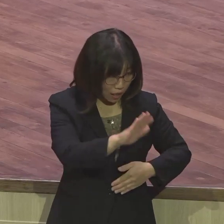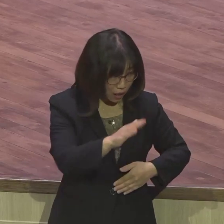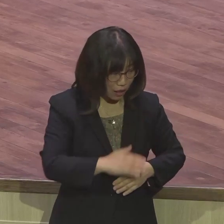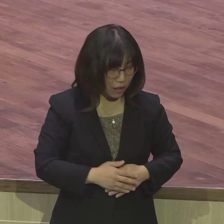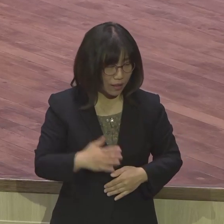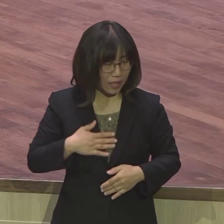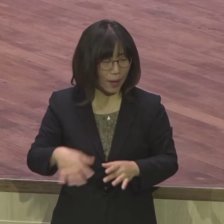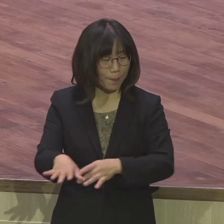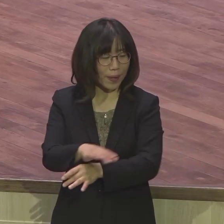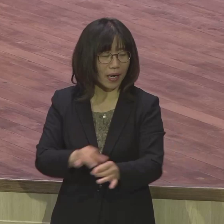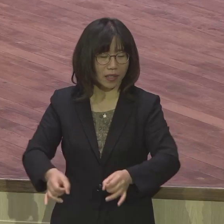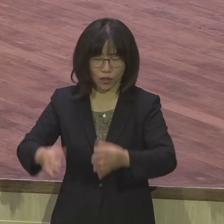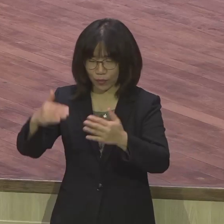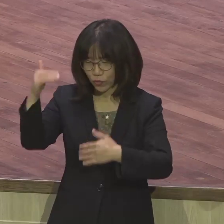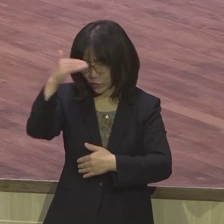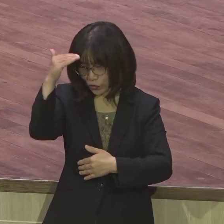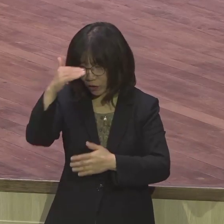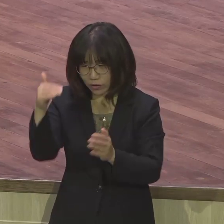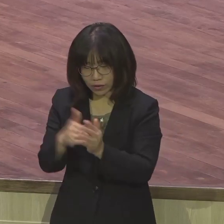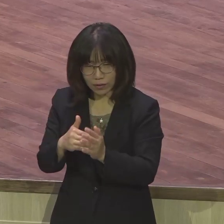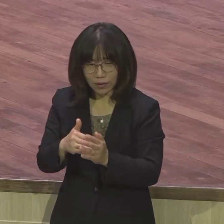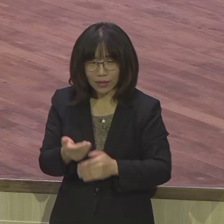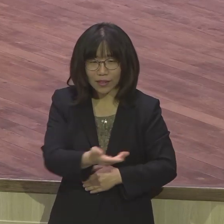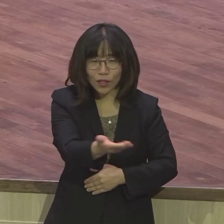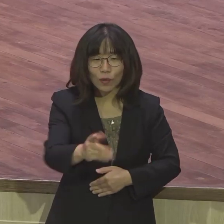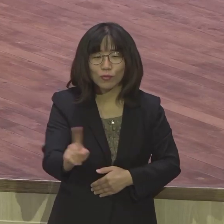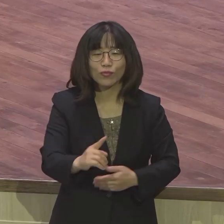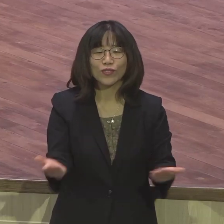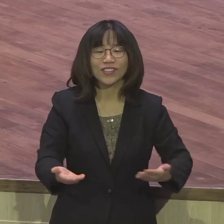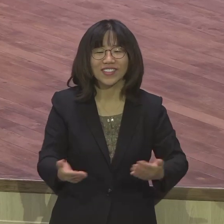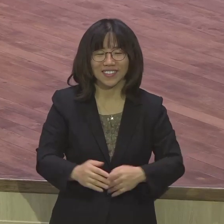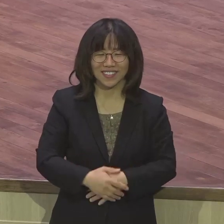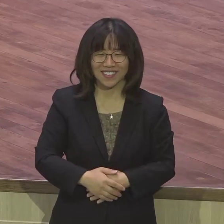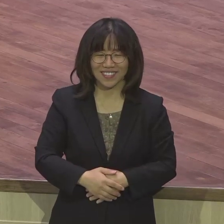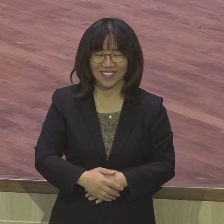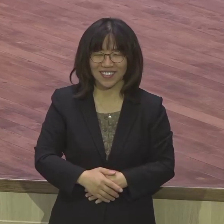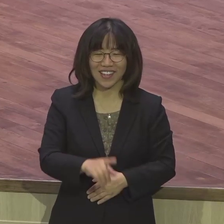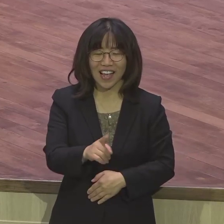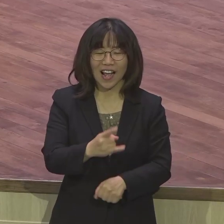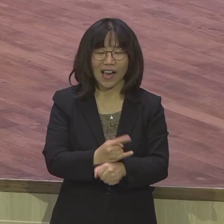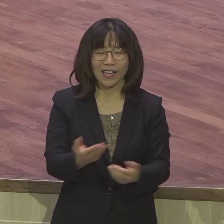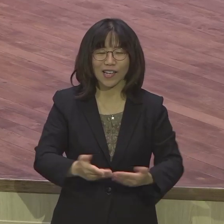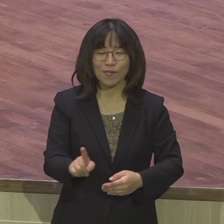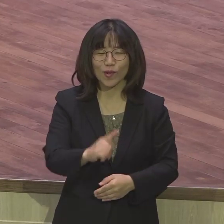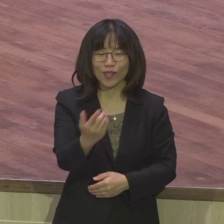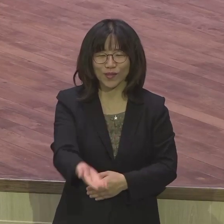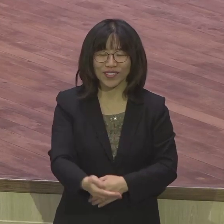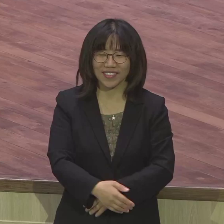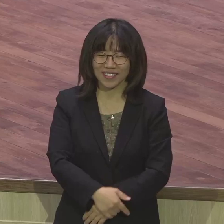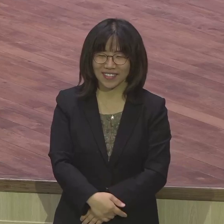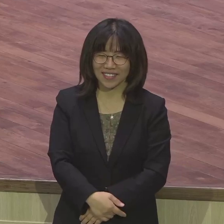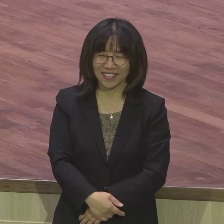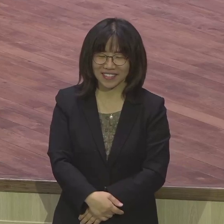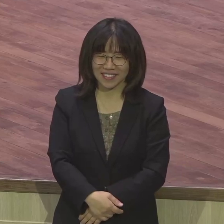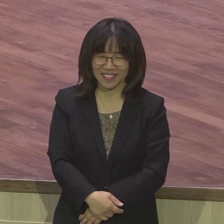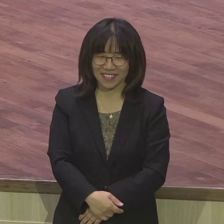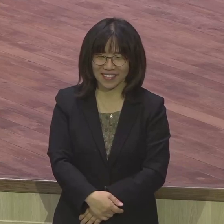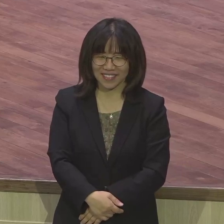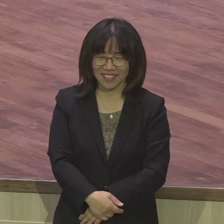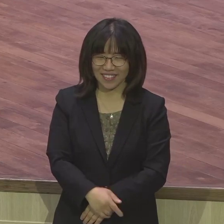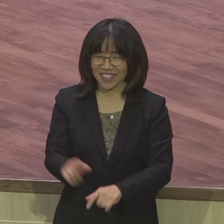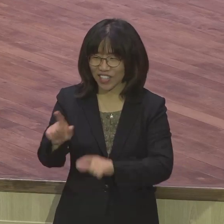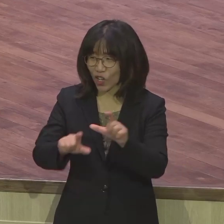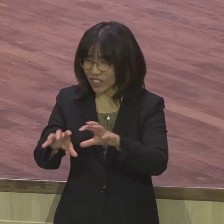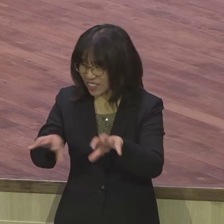되죠? 왜 대답을 안 하셔요? 예? 어디요? 현장은